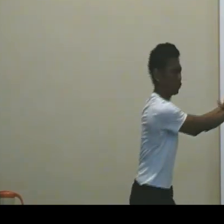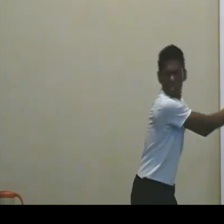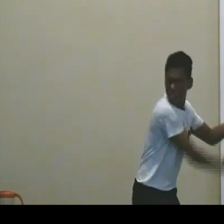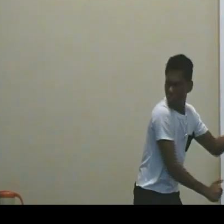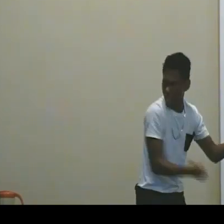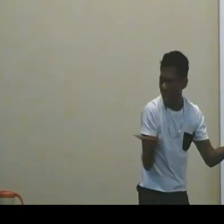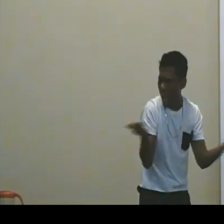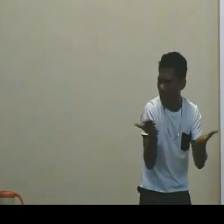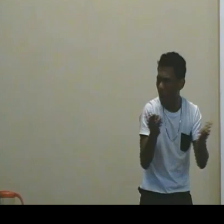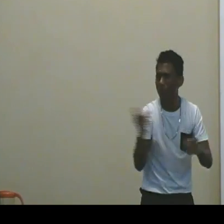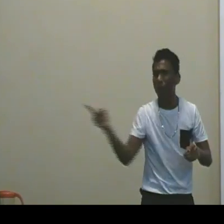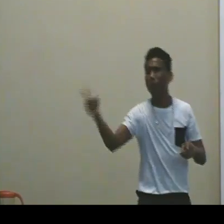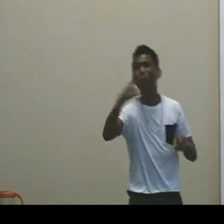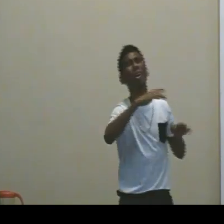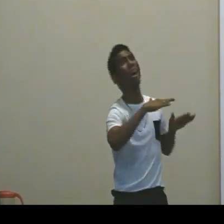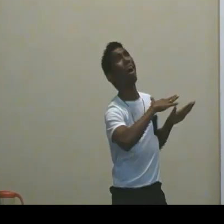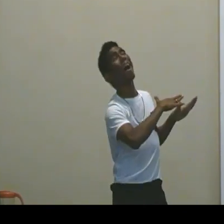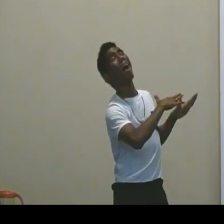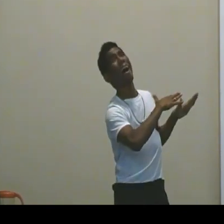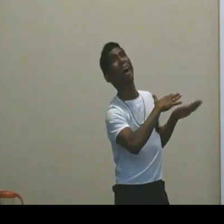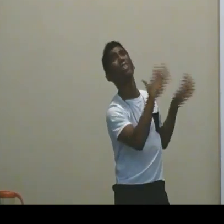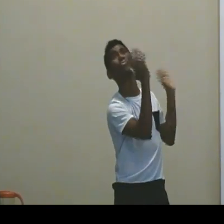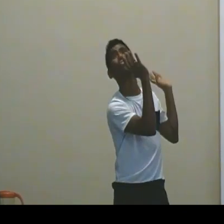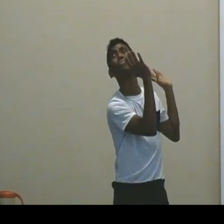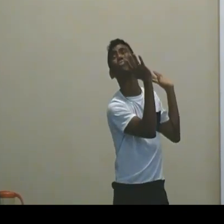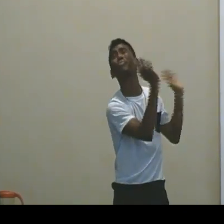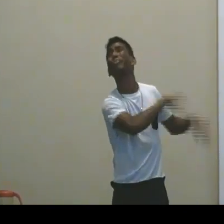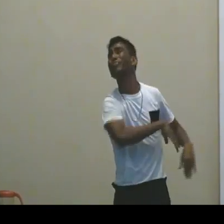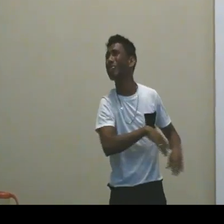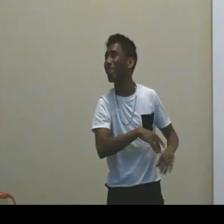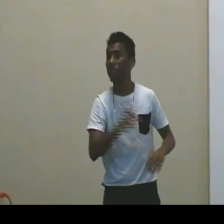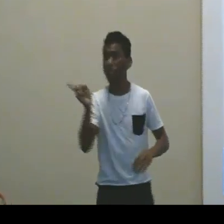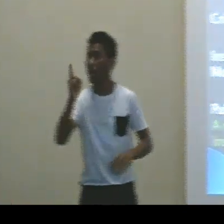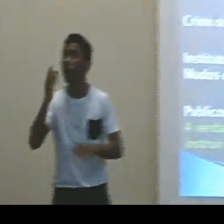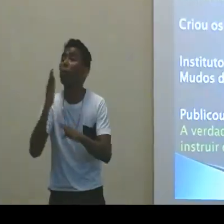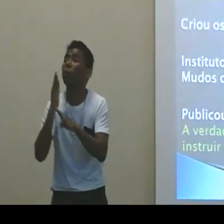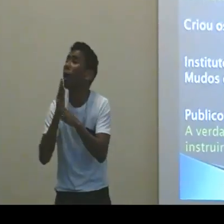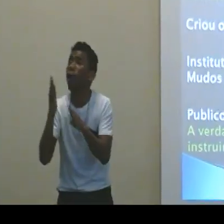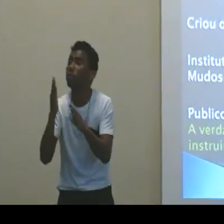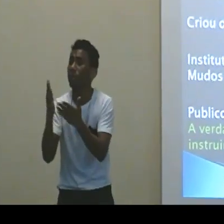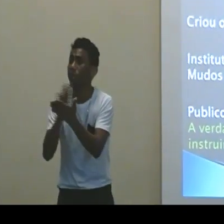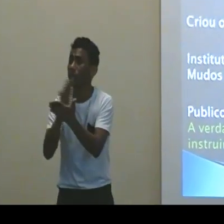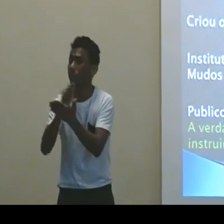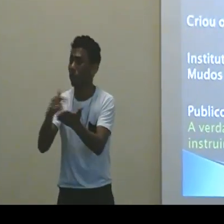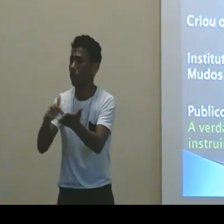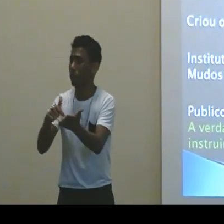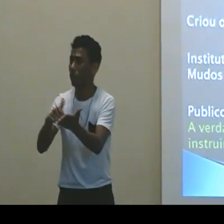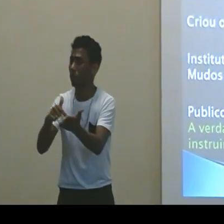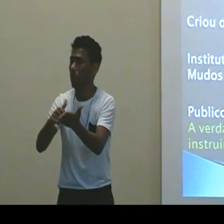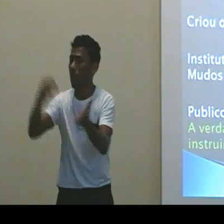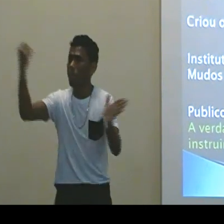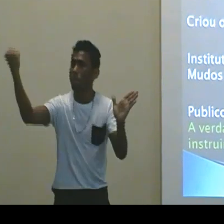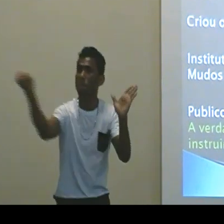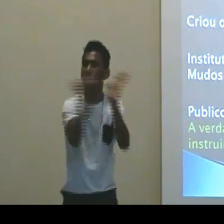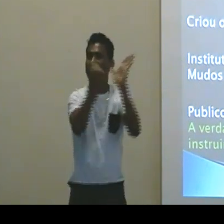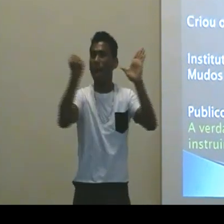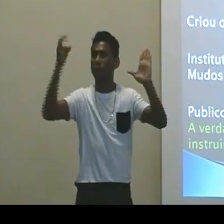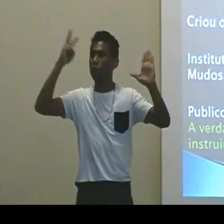Mas se eu tirar daqui, aí vocês vão pensar, era assim. Mas é porque era um livro e